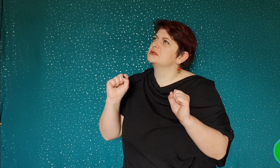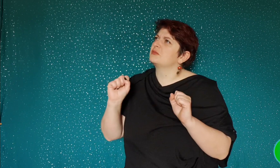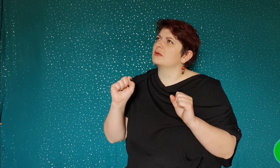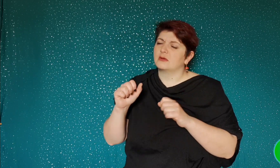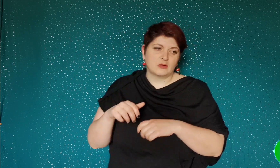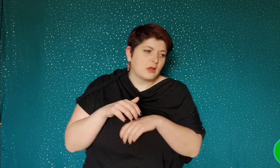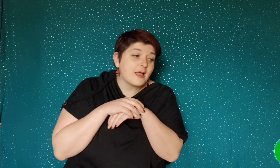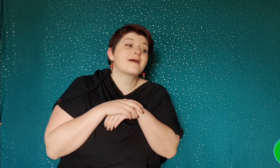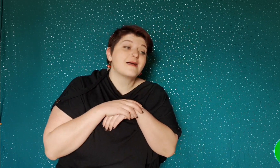Louis.